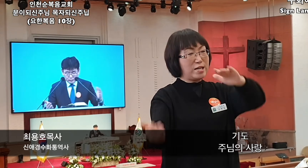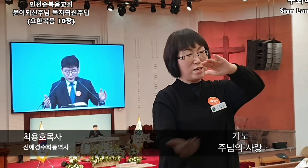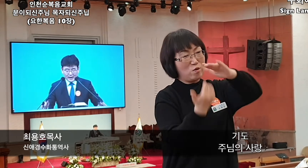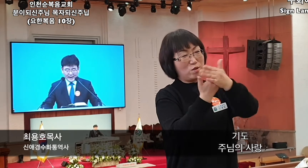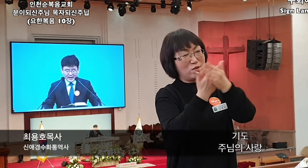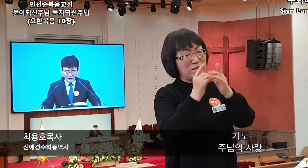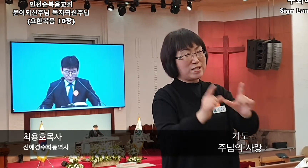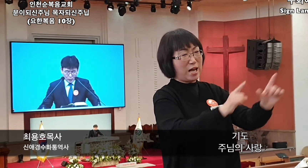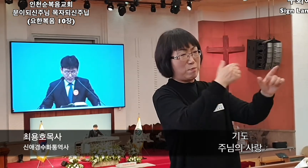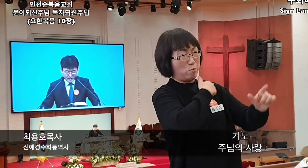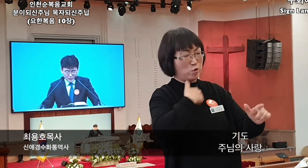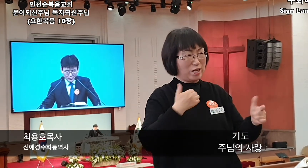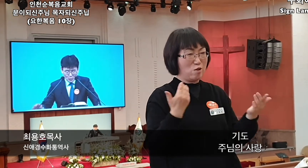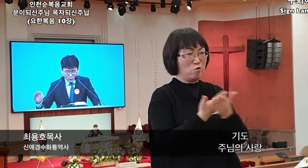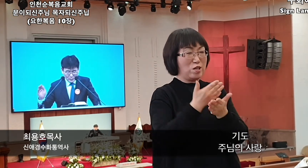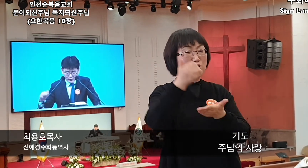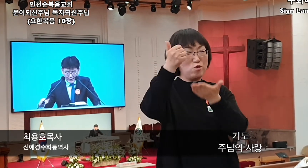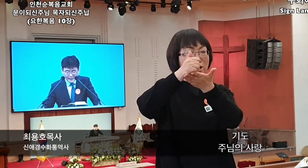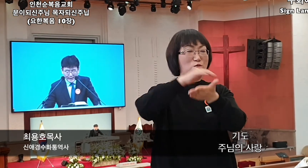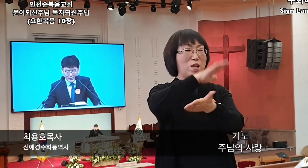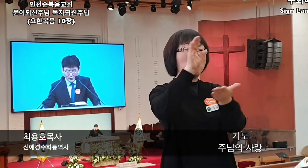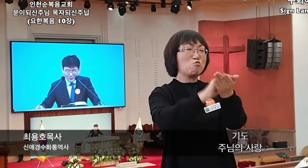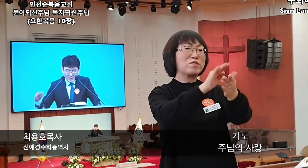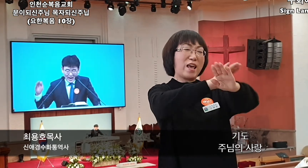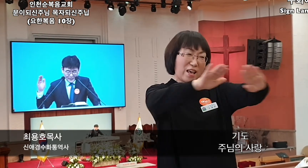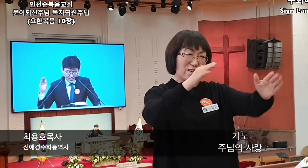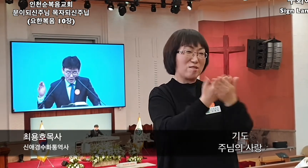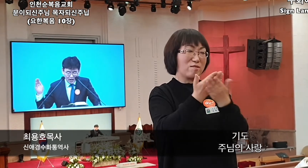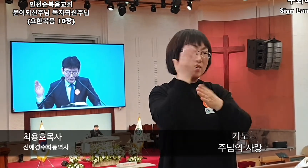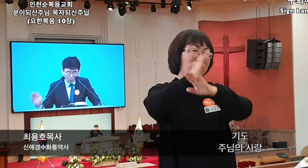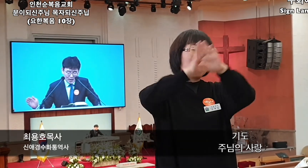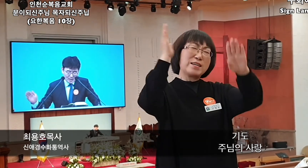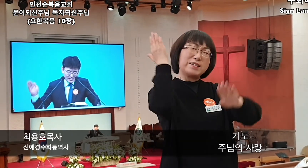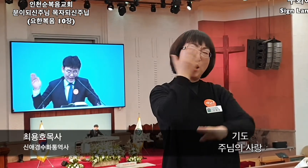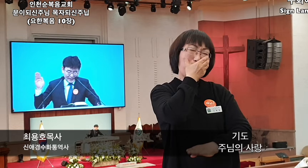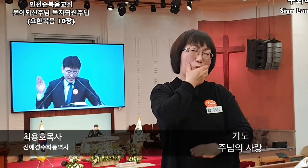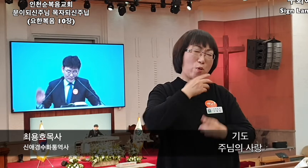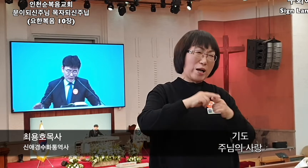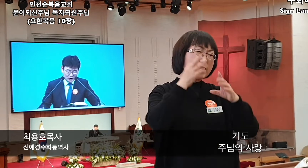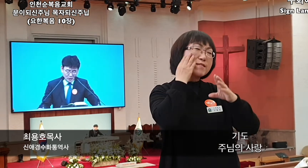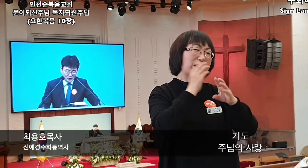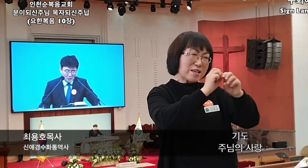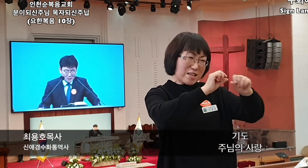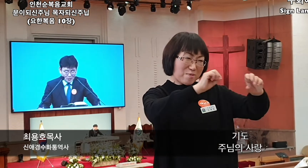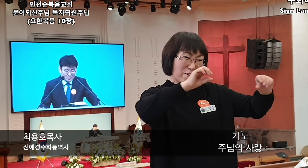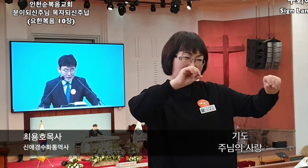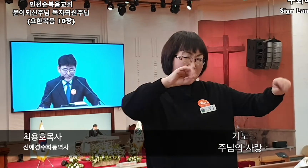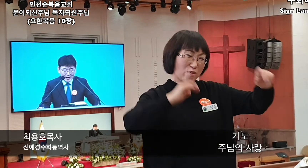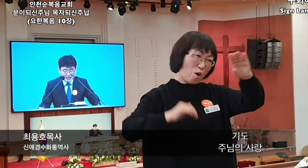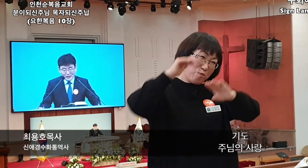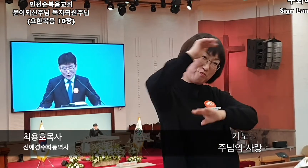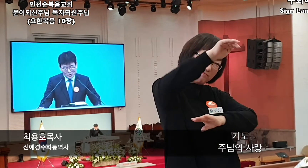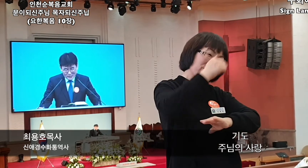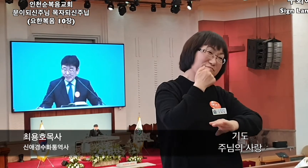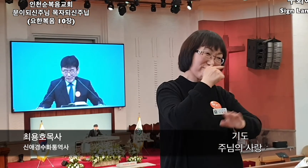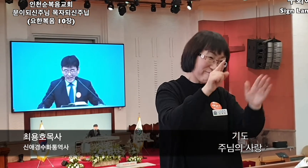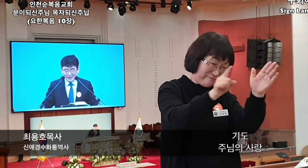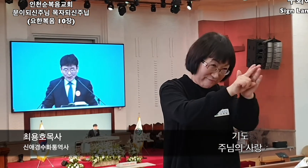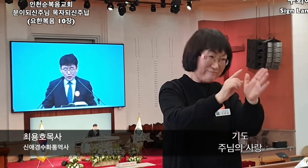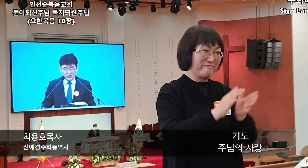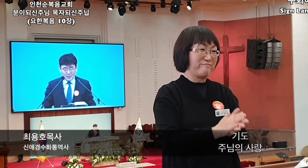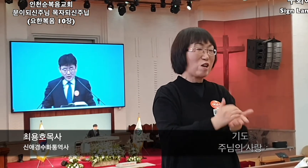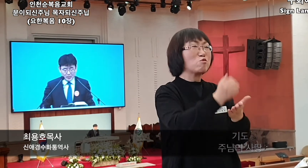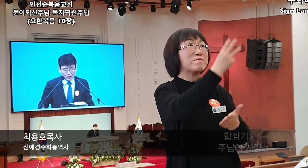삶을 풍성하게 하시는 주님께서 우리의 문제를 해결하시고 하늘의 신령한 복과 땅의 기름진 것들로 넘치게 하실 줄